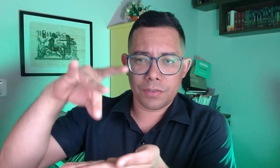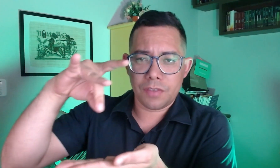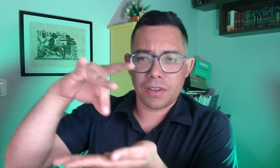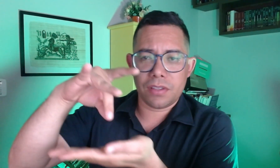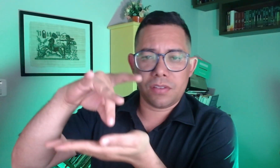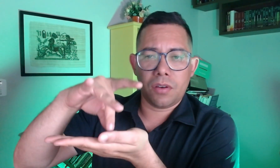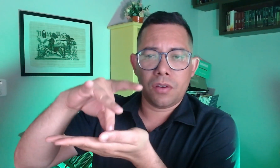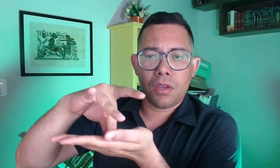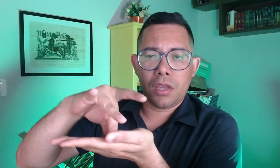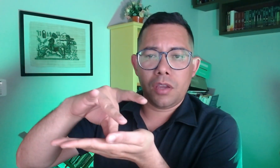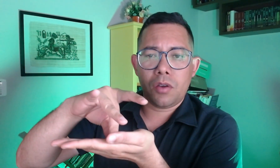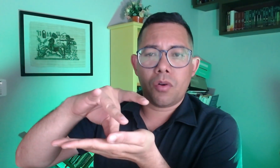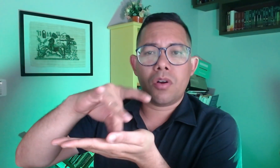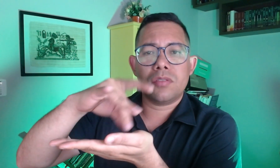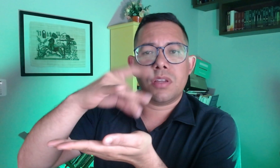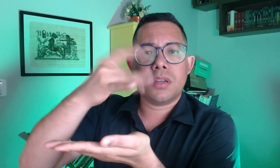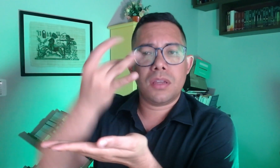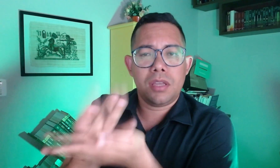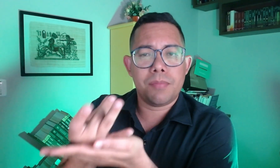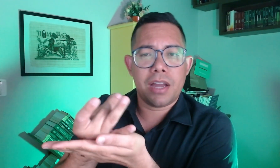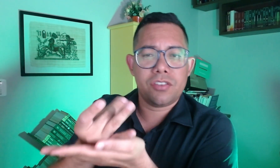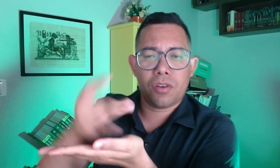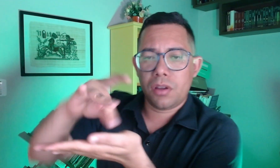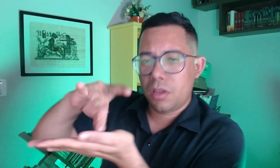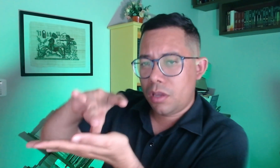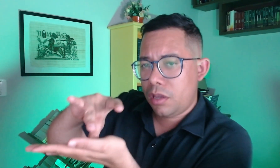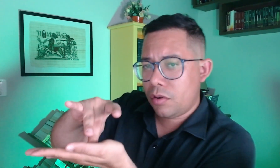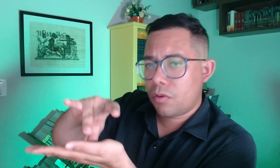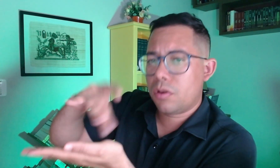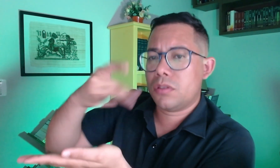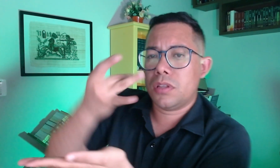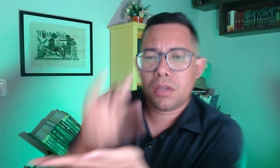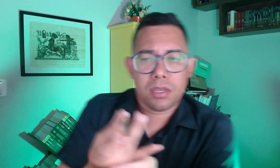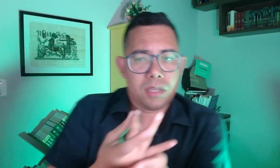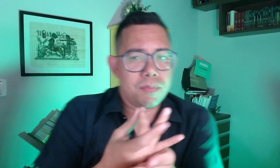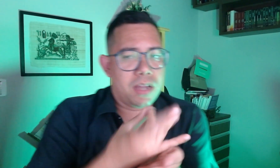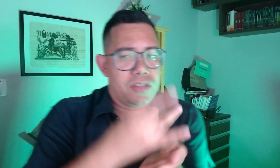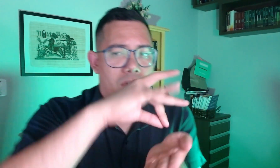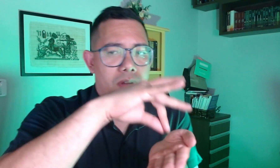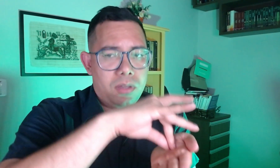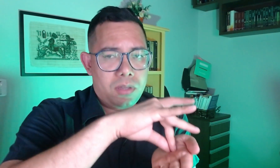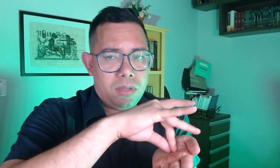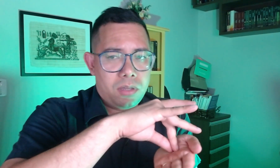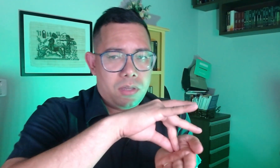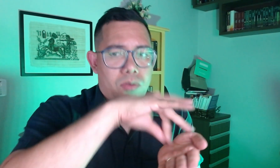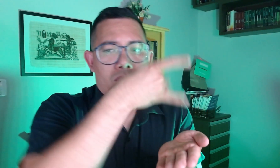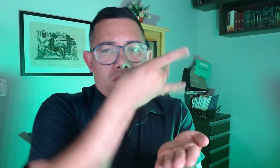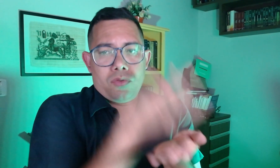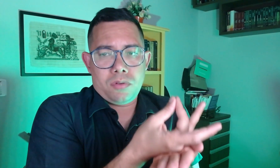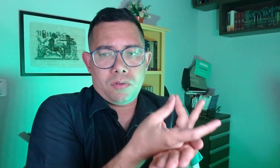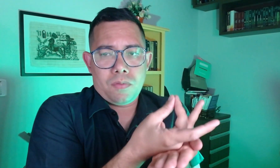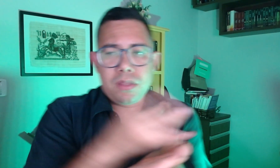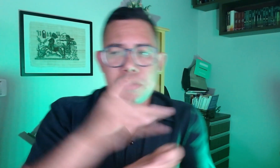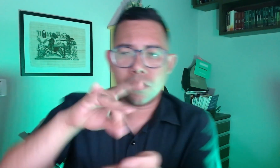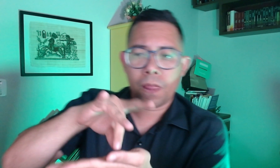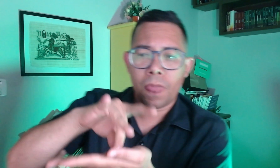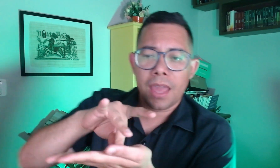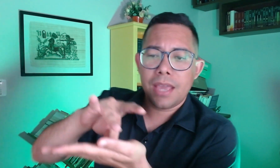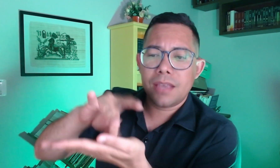você faz assim, encosta e bate. Encosta e bate, Encostou, bateu. Esse